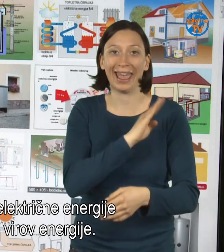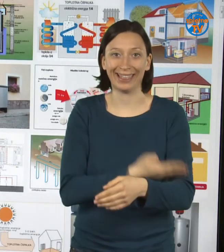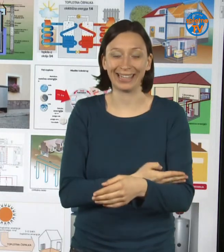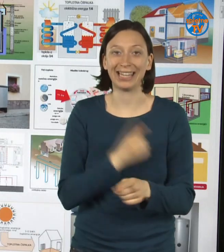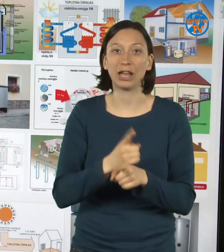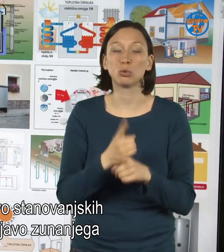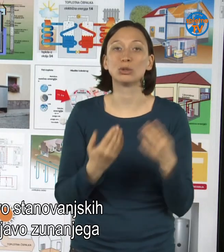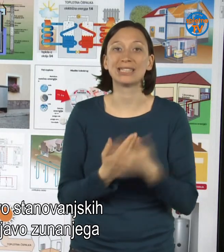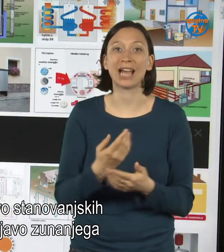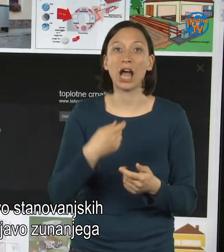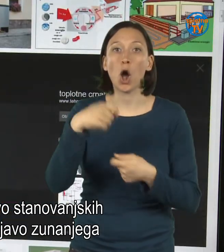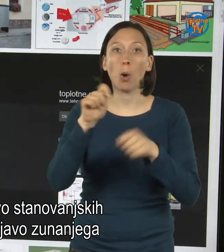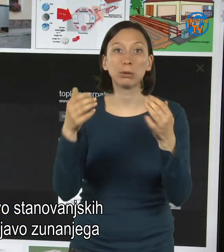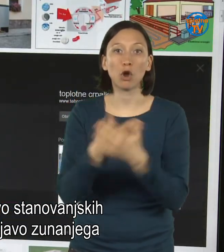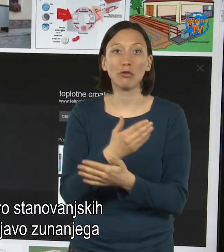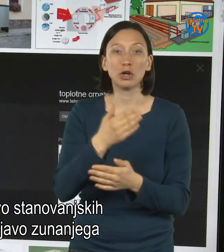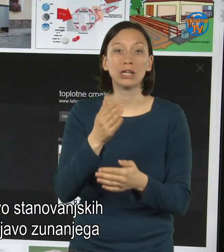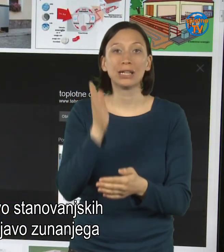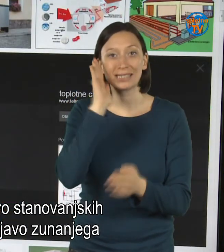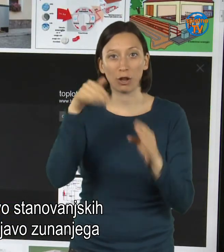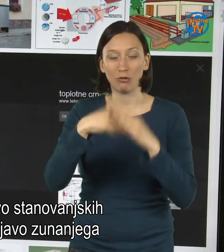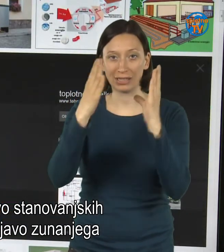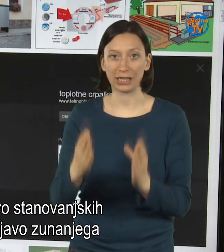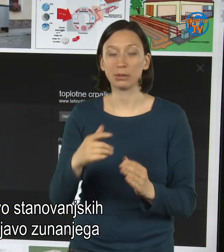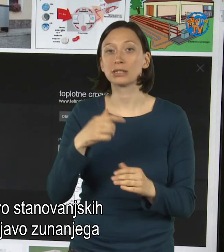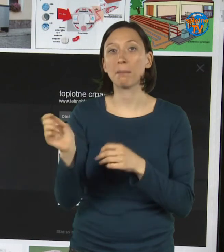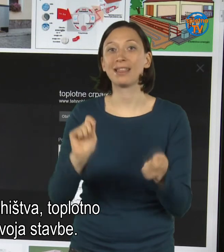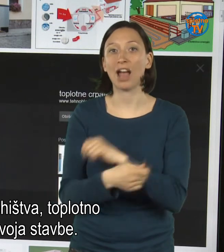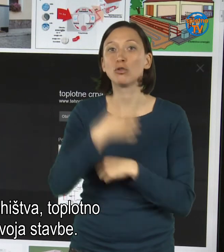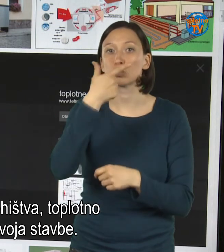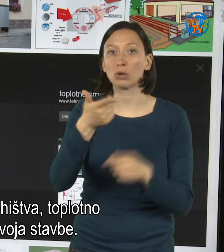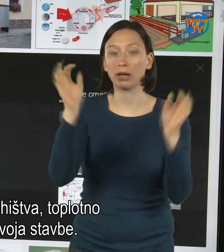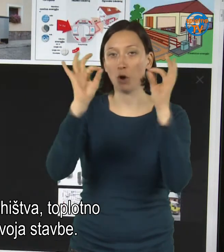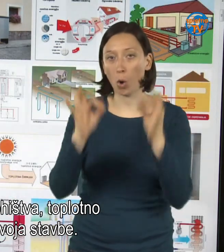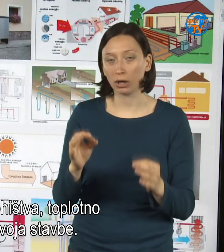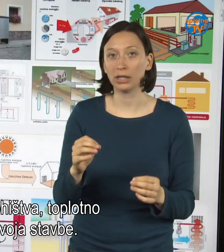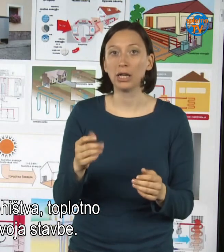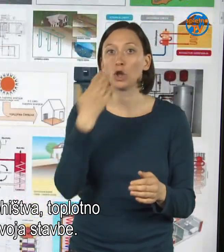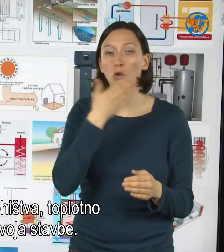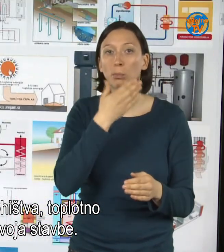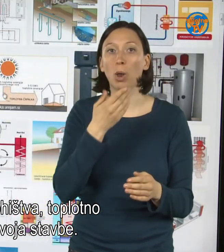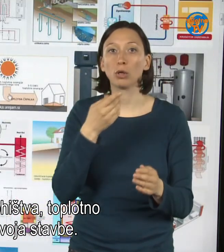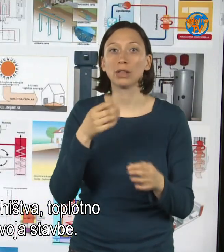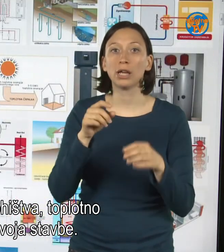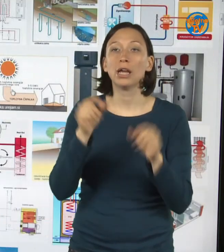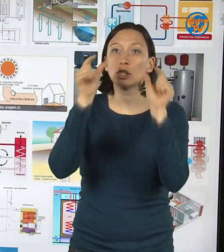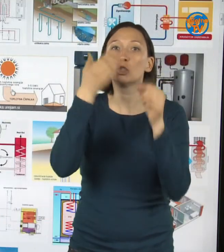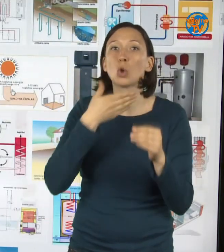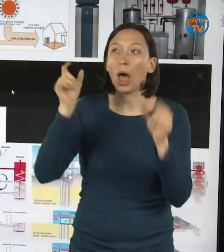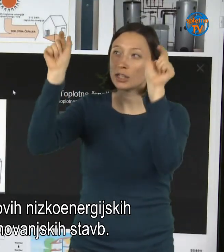energije, tudi za obnovo stanovanjskih stavb, zamenjavo zunanjega stavbnega pohištva, toplotno izolacijo ovoja